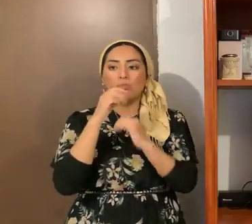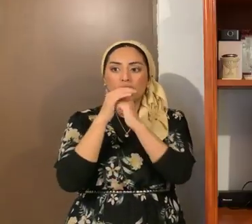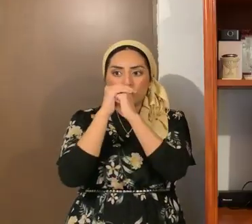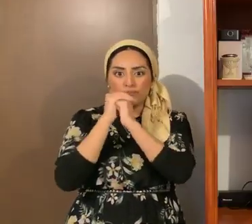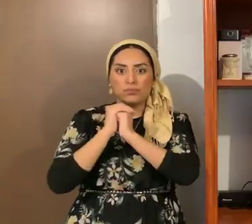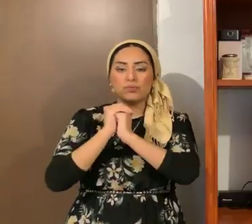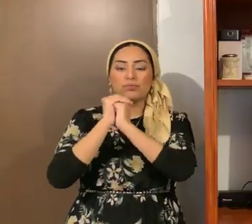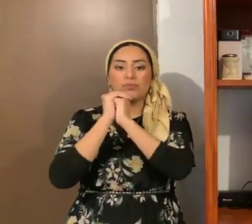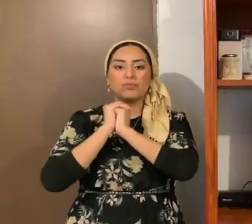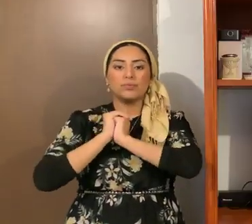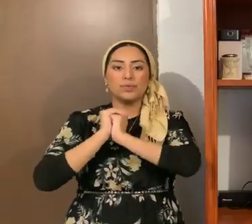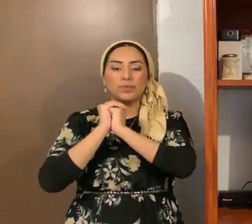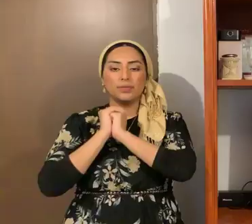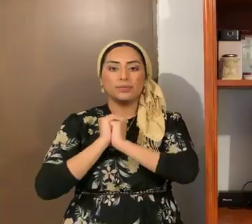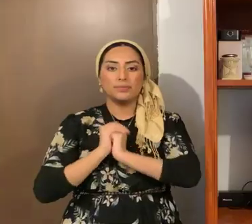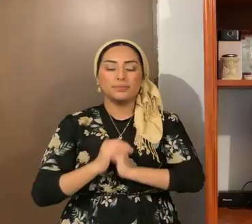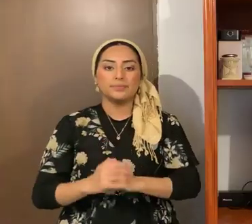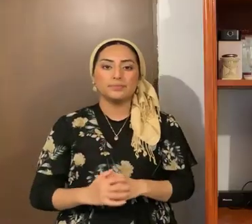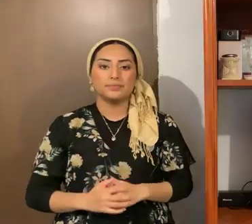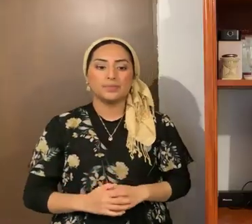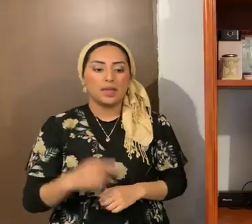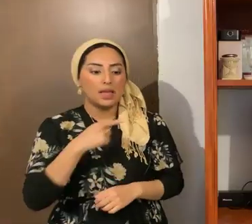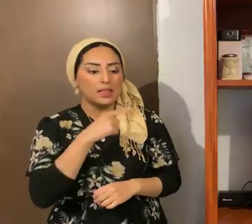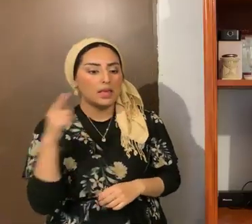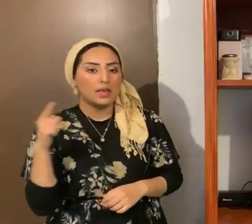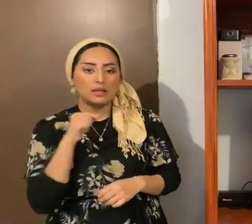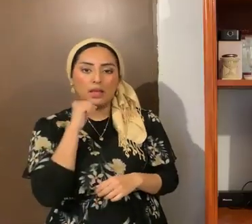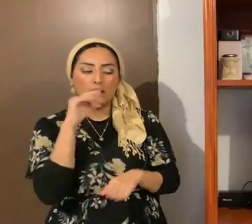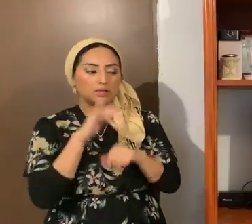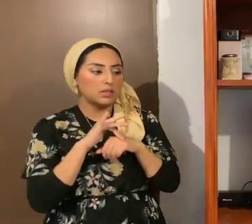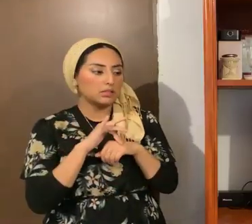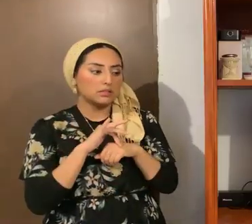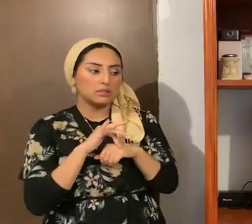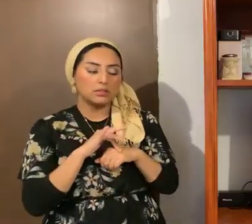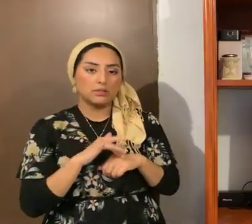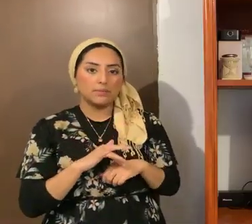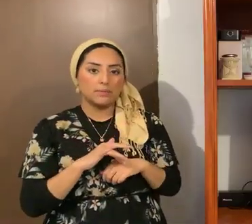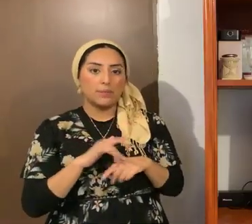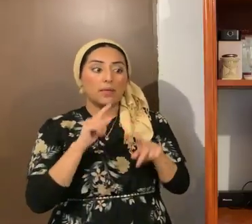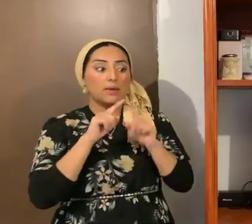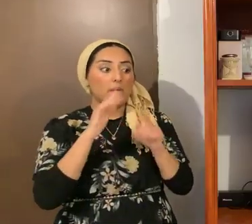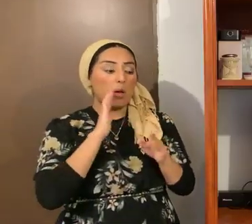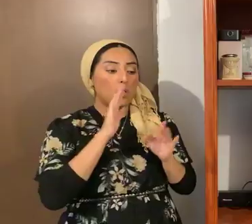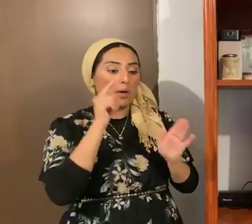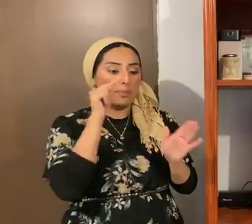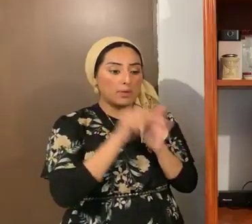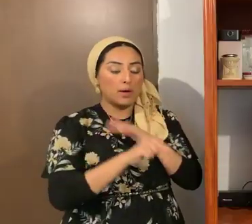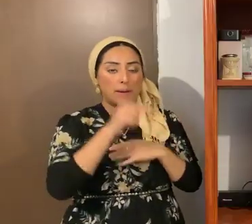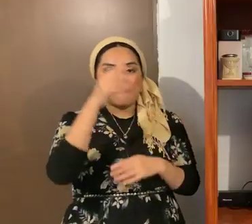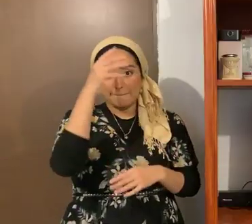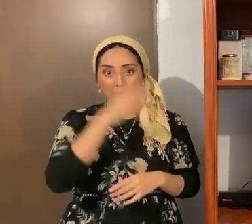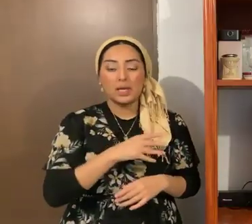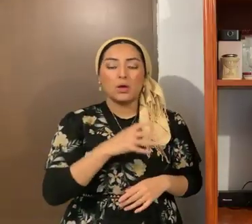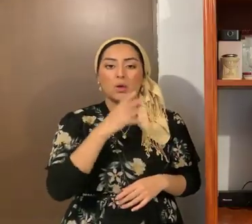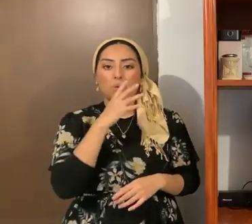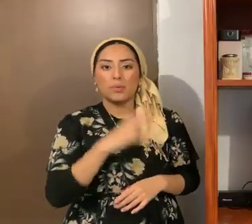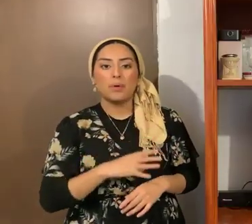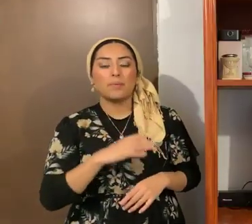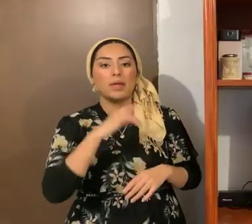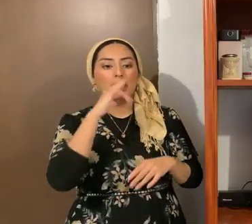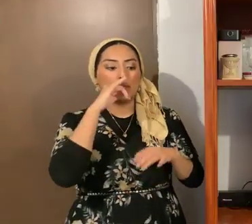por estas abominaciones que están haciendo, ellos no serán tocados, pero matarán a hombres,